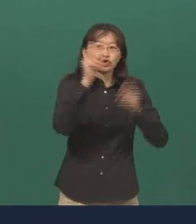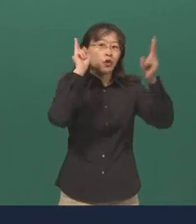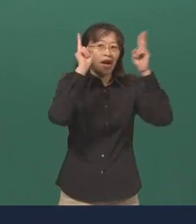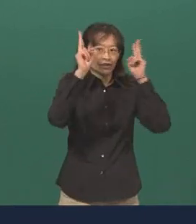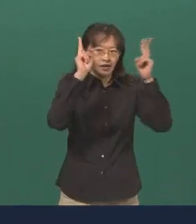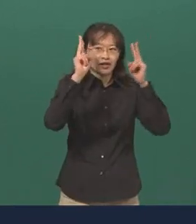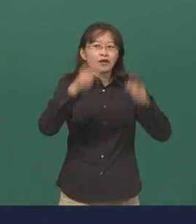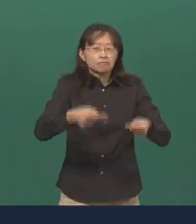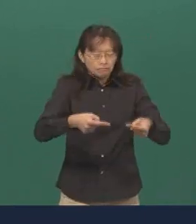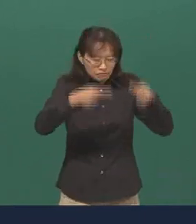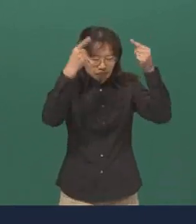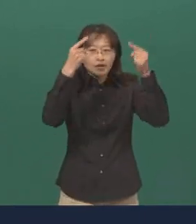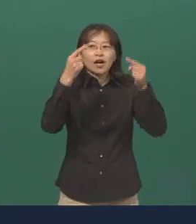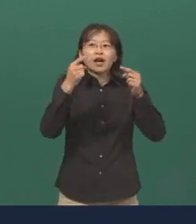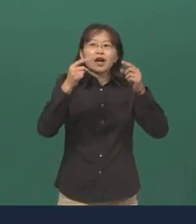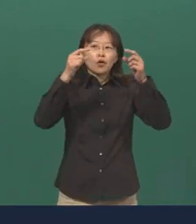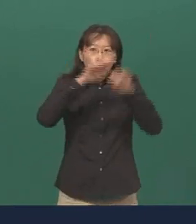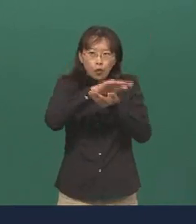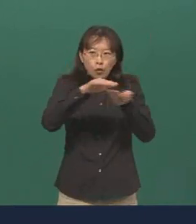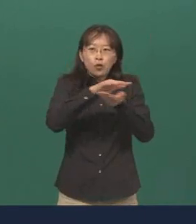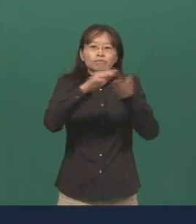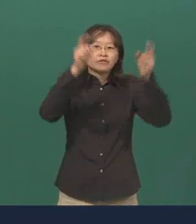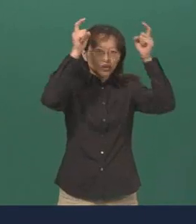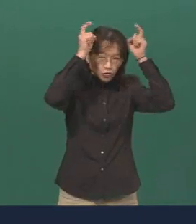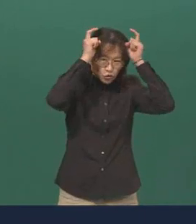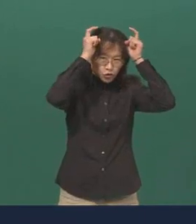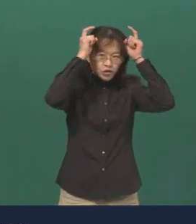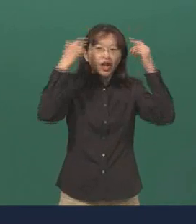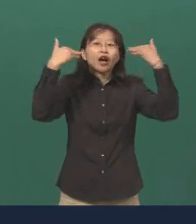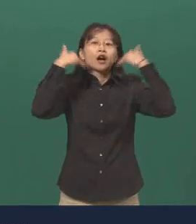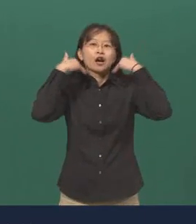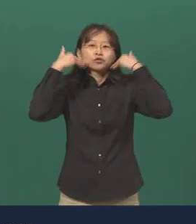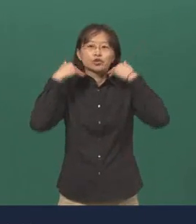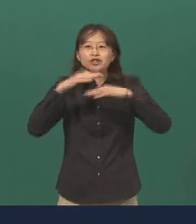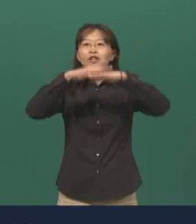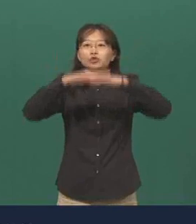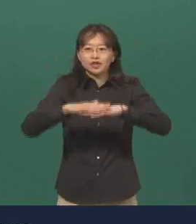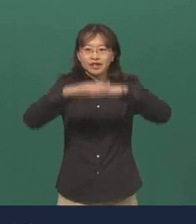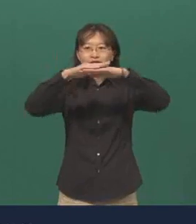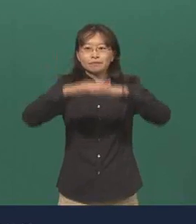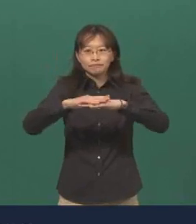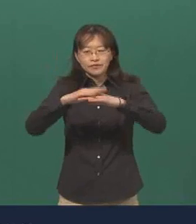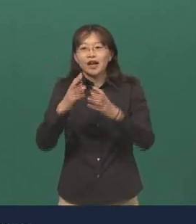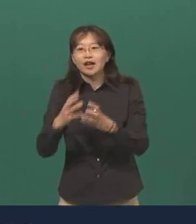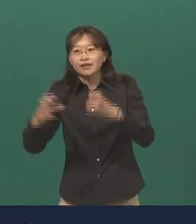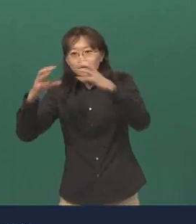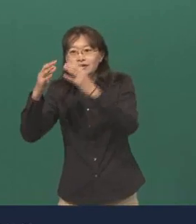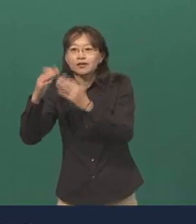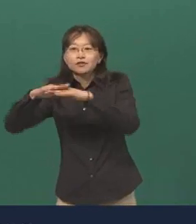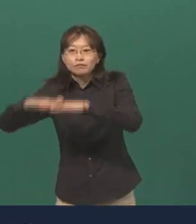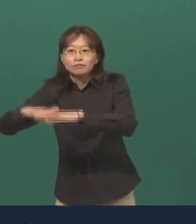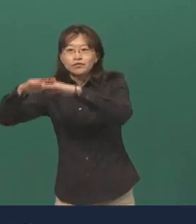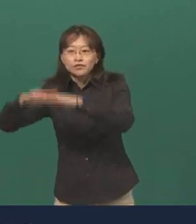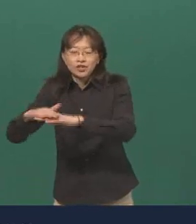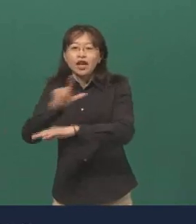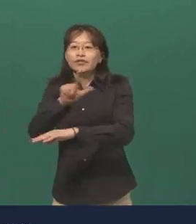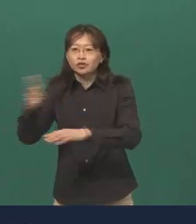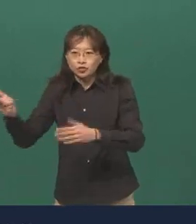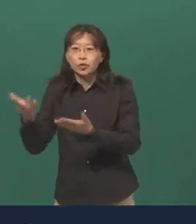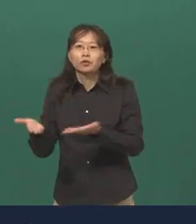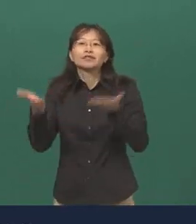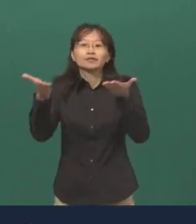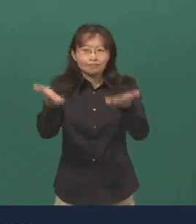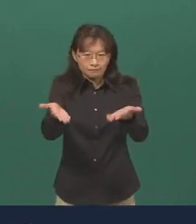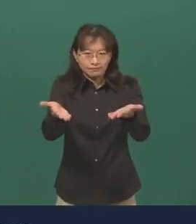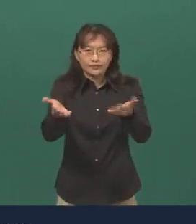会場には、滋賀県の59のメーカーが特産の近江牛や船寿司、漬物などを出